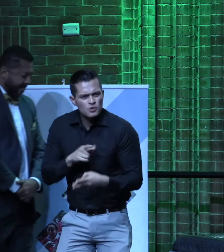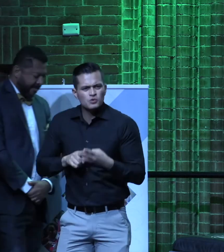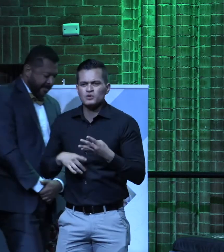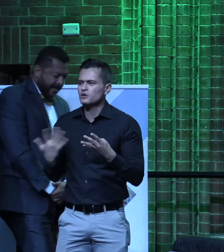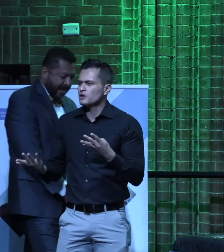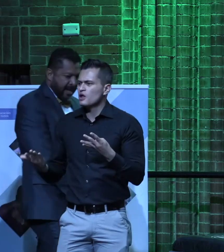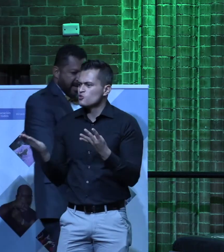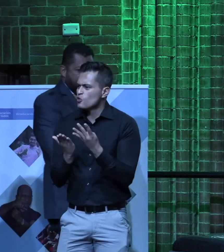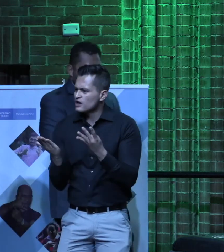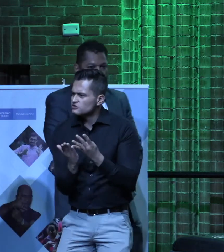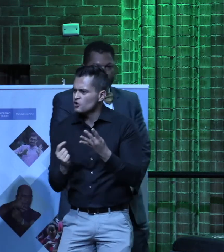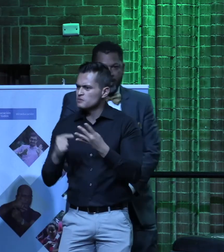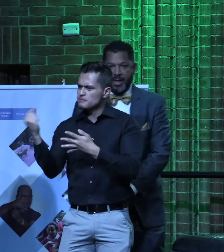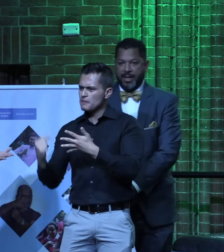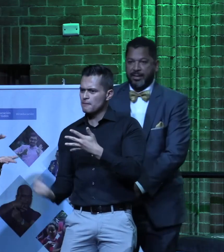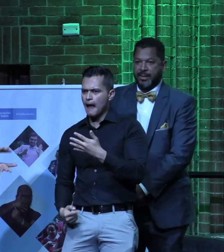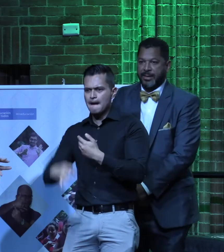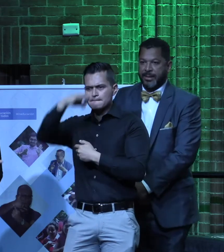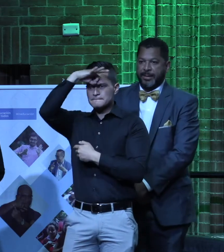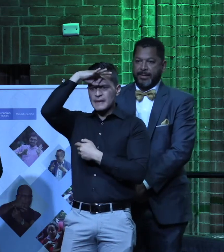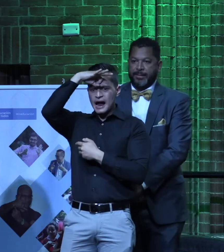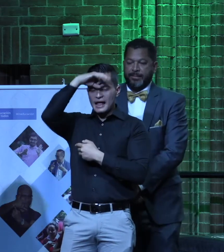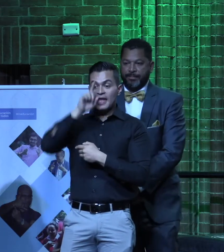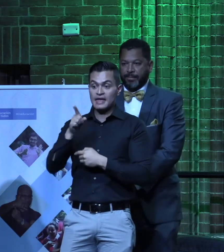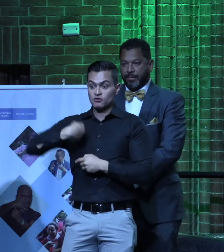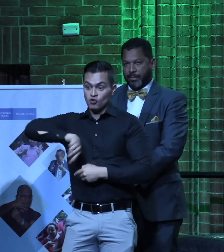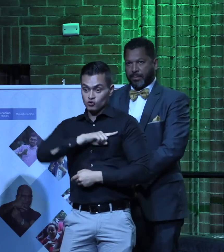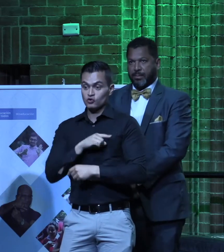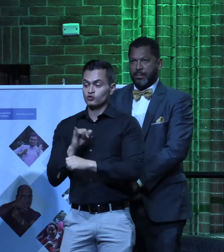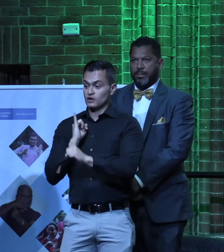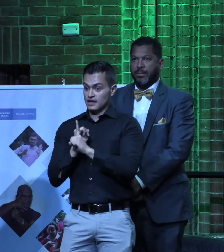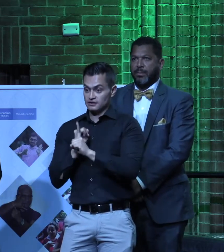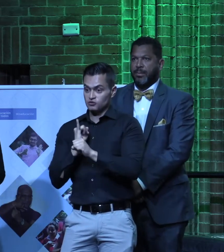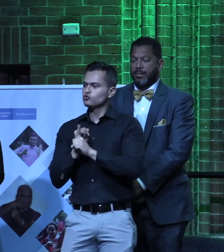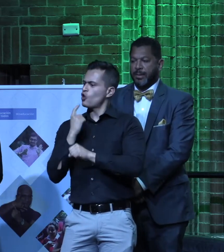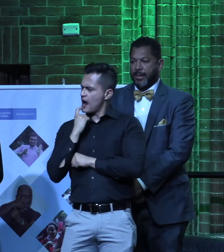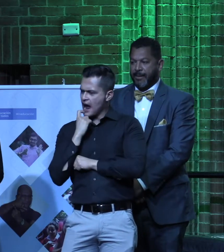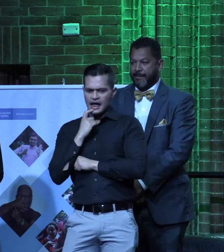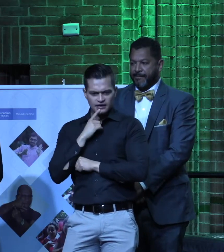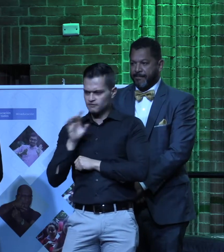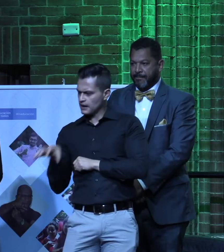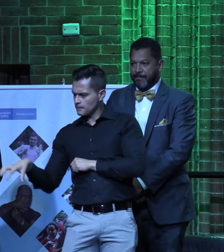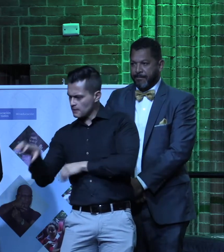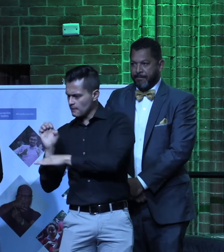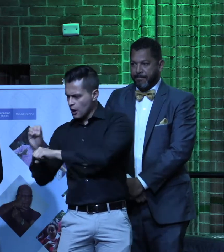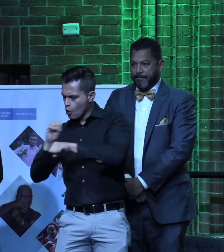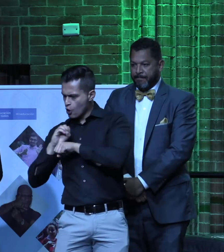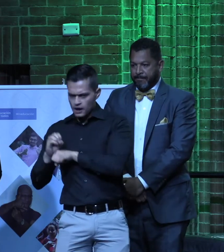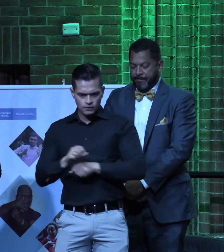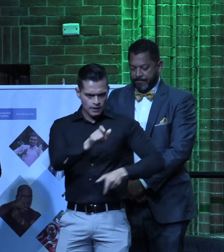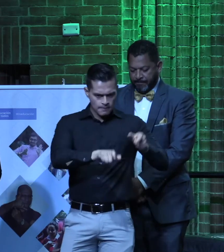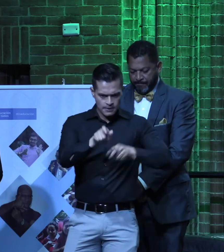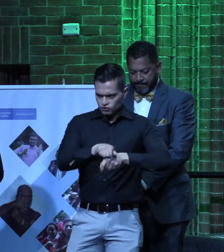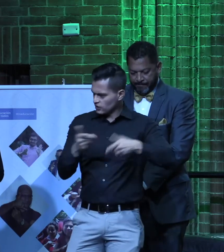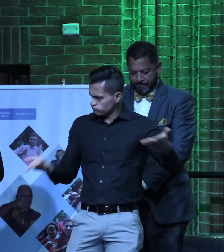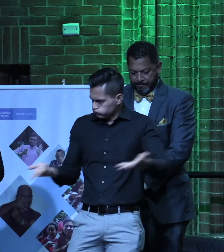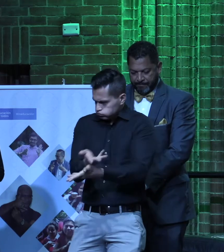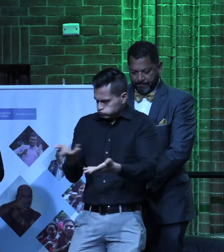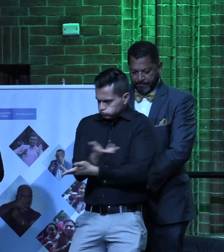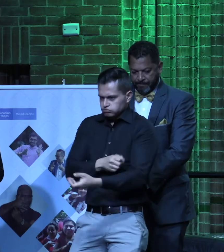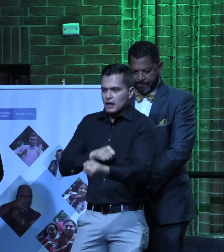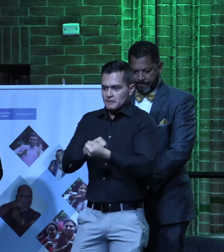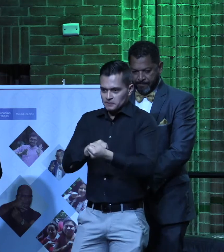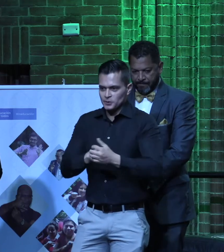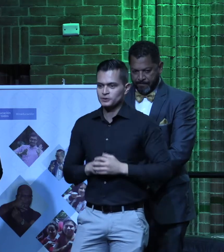en materia de educación. Y lo que hicimos desde el instituto fue fungir como puente entre las organizaciones de la sociedad civil y las entidades del Estado a